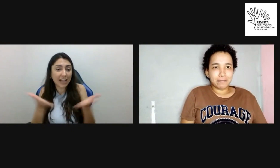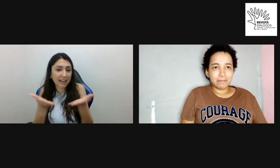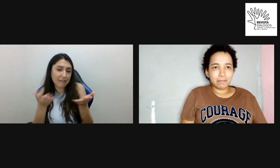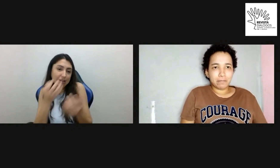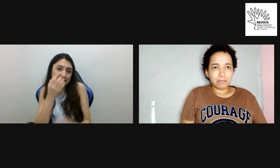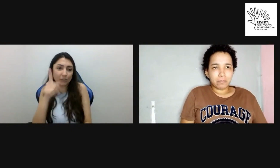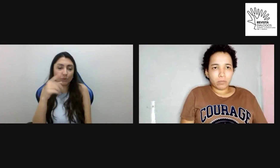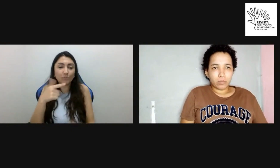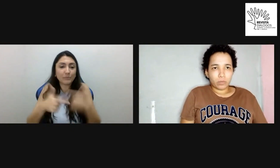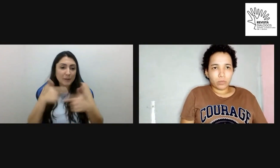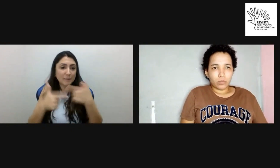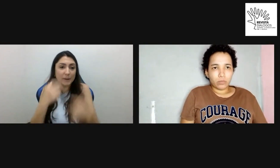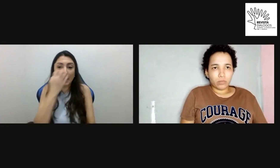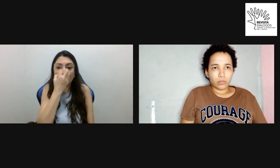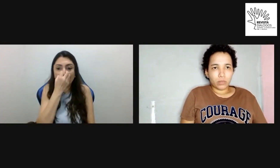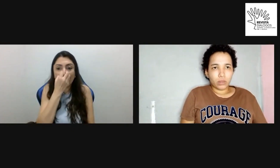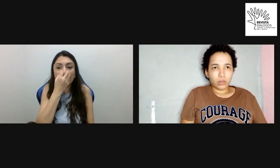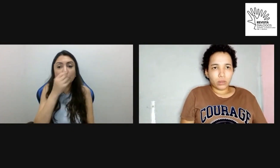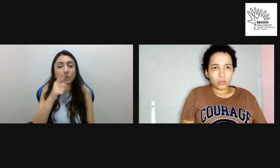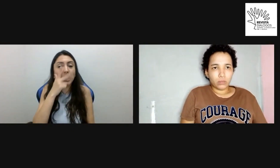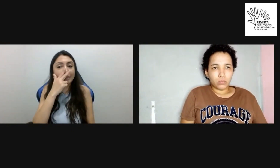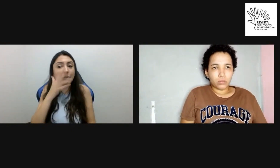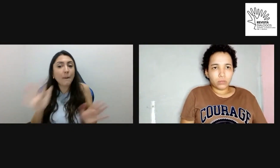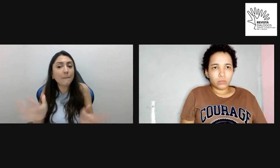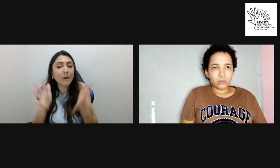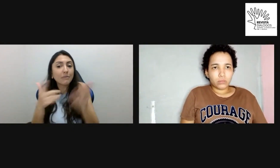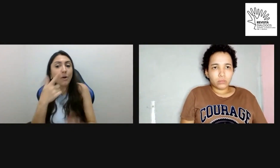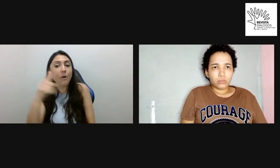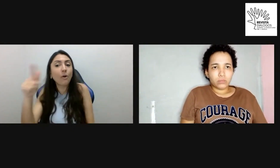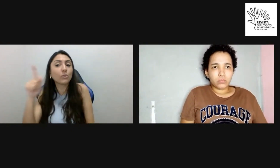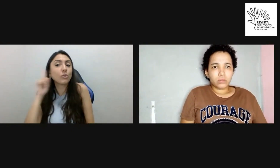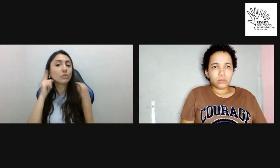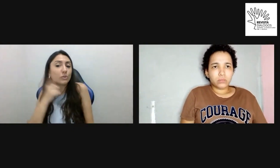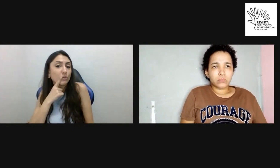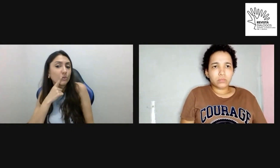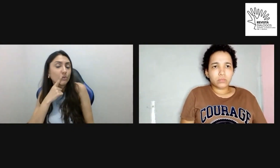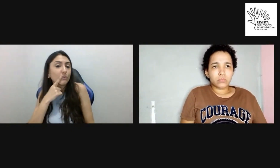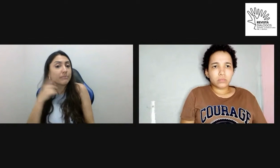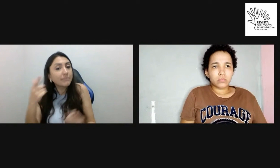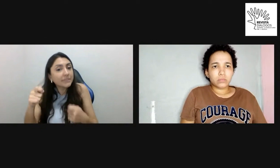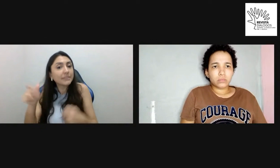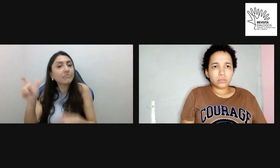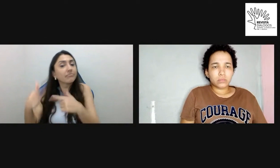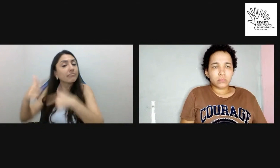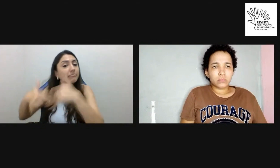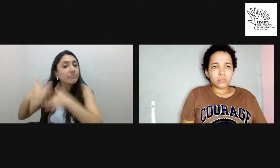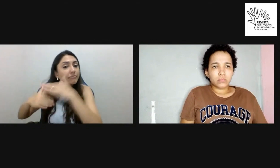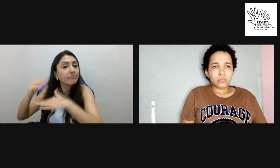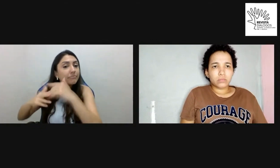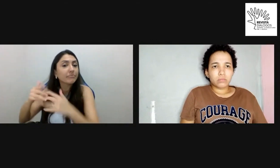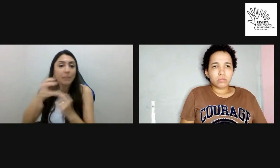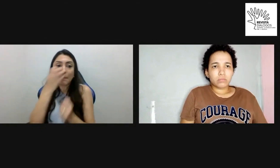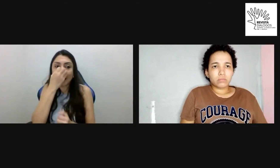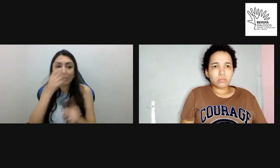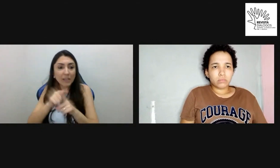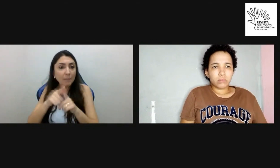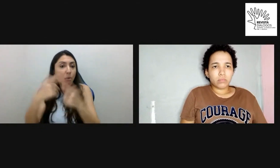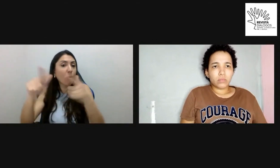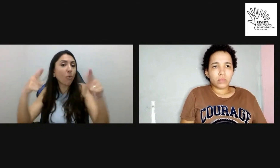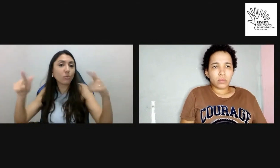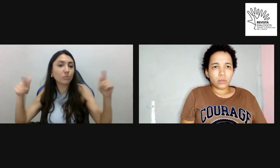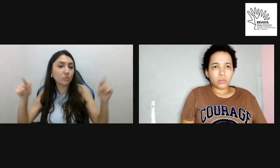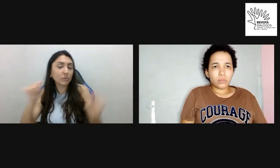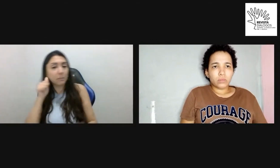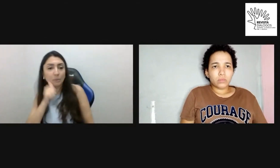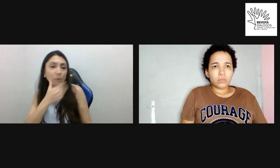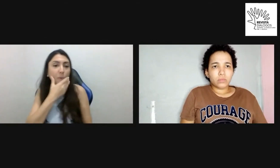Você acha que agora, com a sua atuação como palhaço, você pode motivar outros surdos que queiram seguir o mesmo caminho, sejam